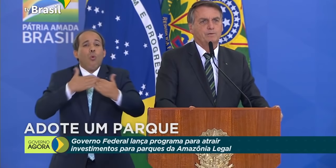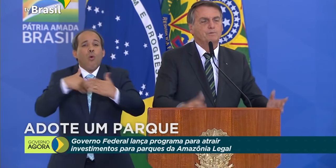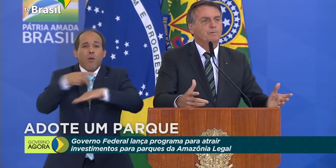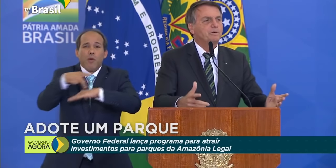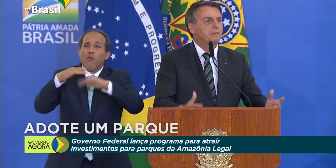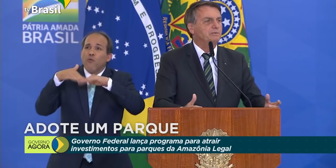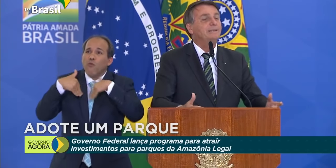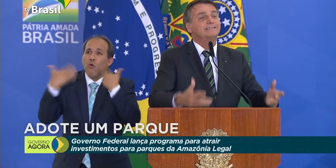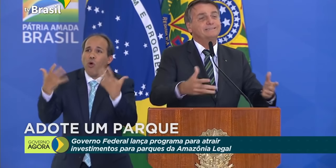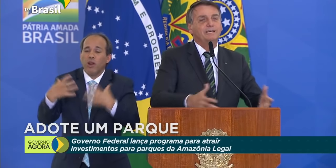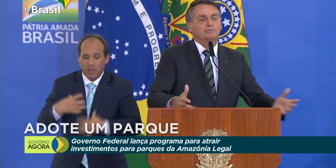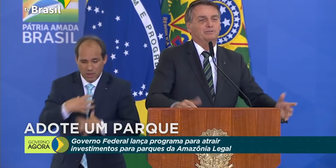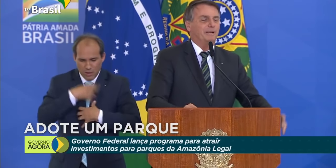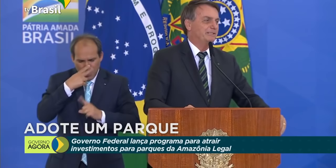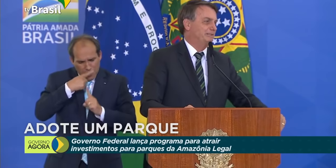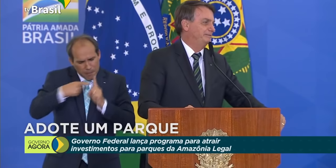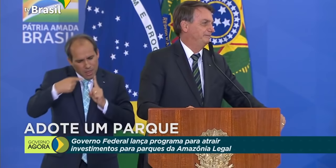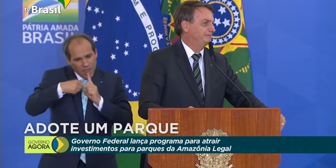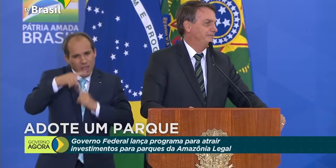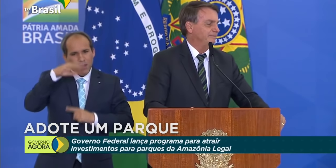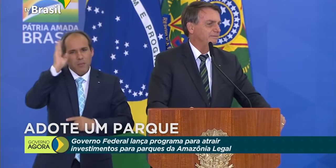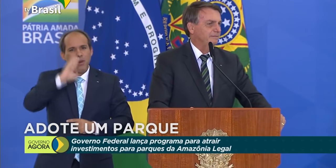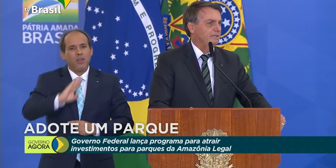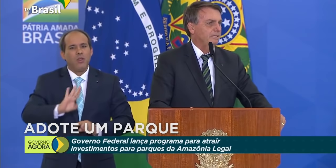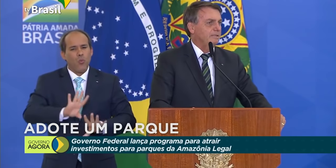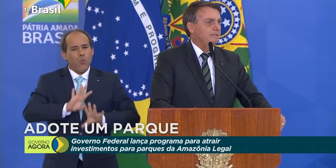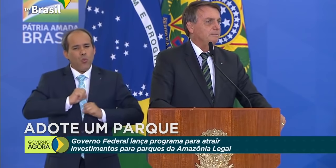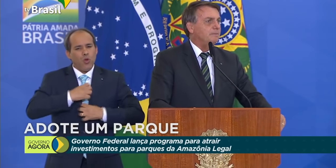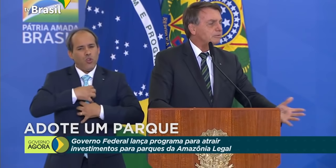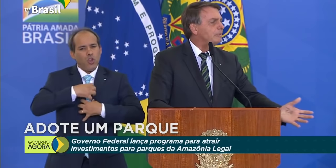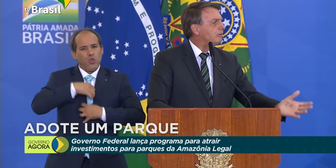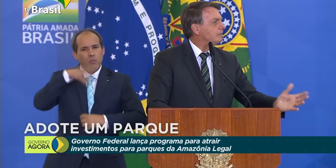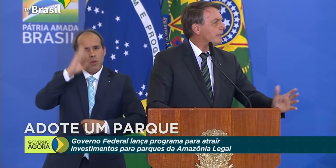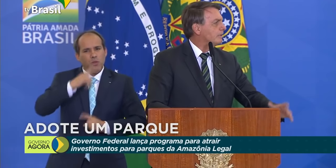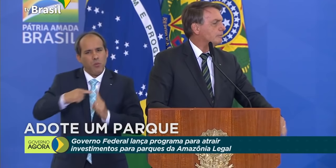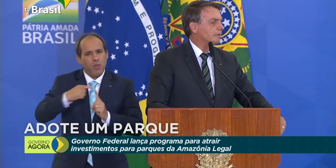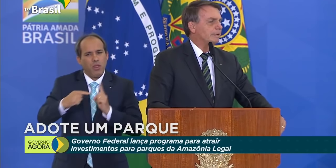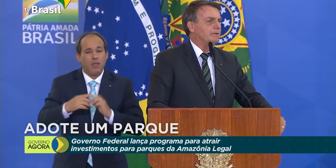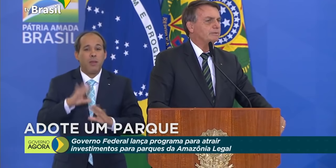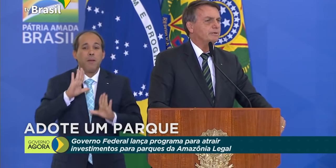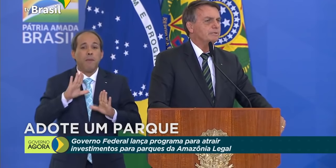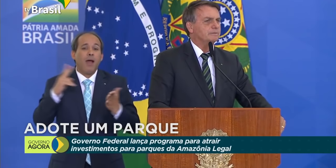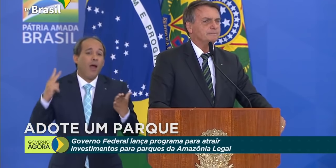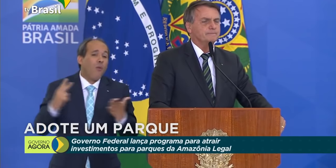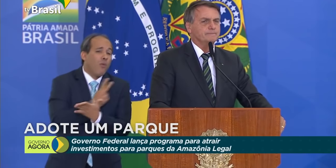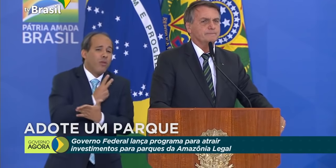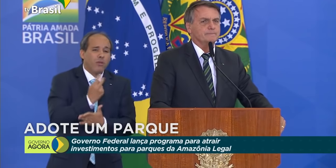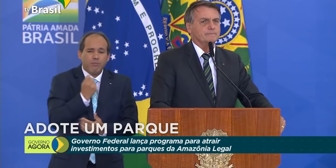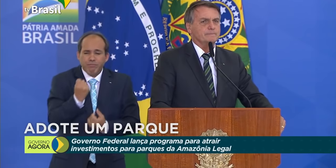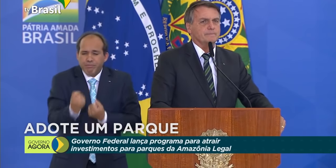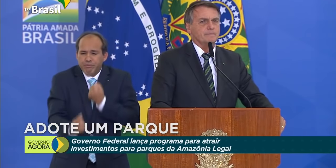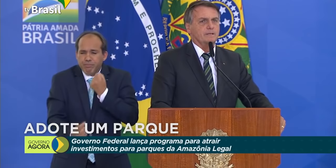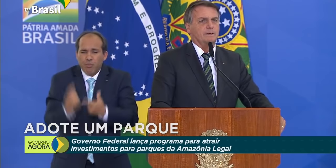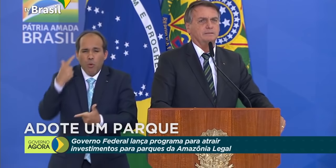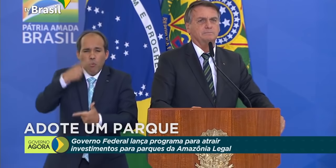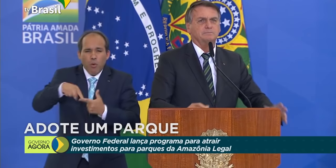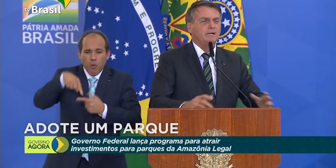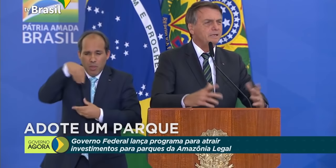sente um pouquinho dentro do Brasil mas quando acontece algum problema conosco